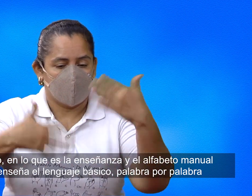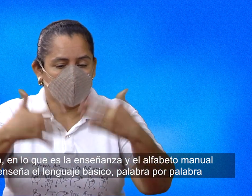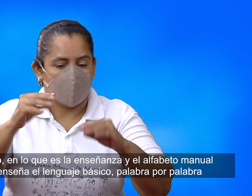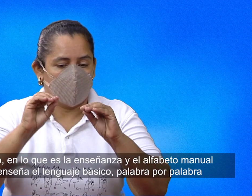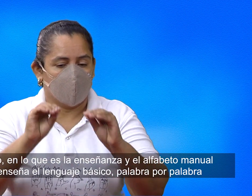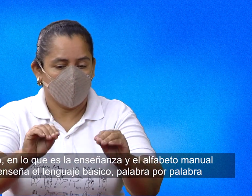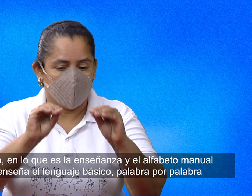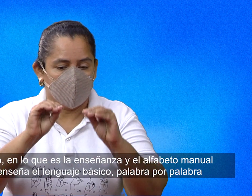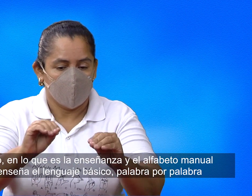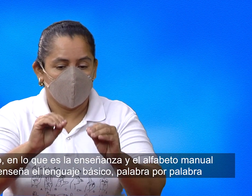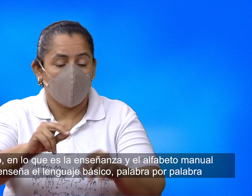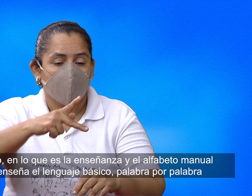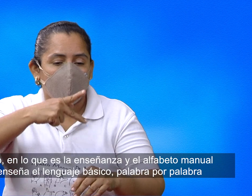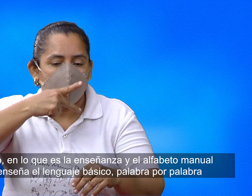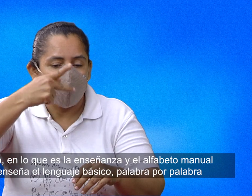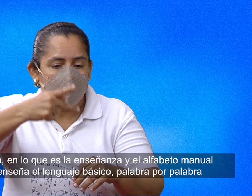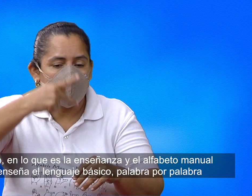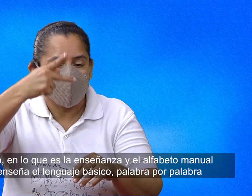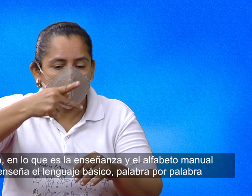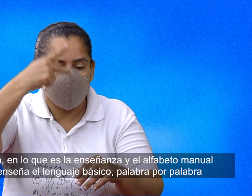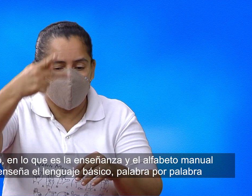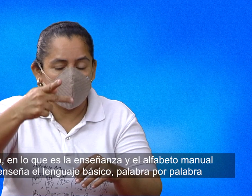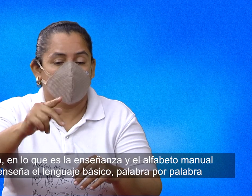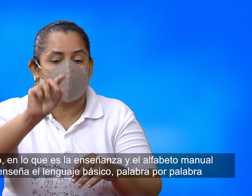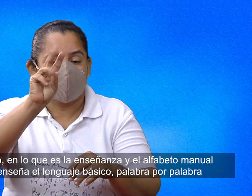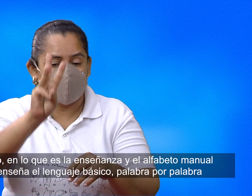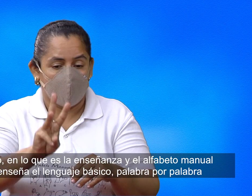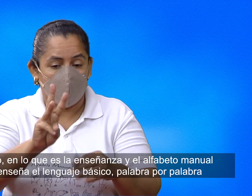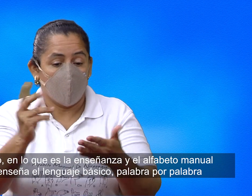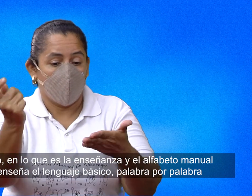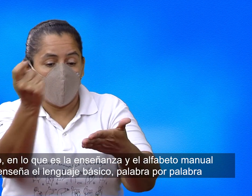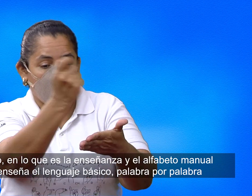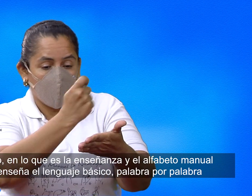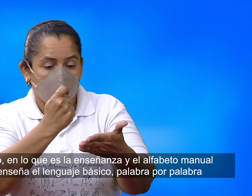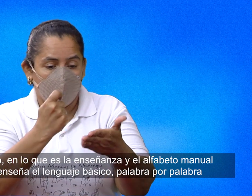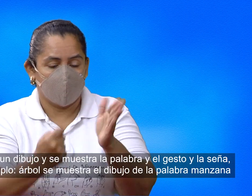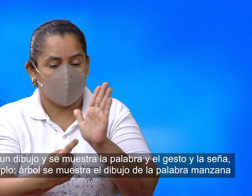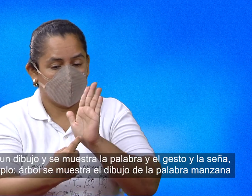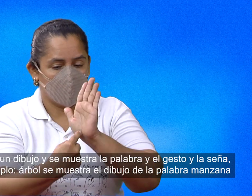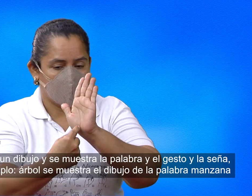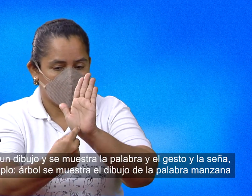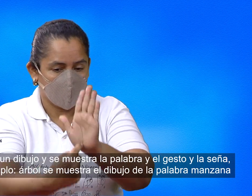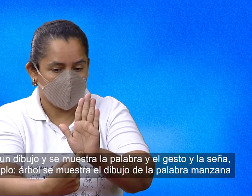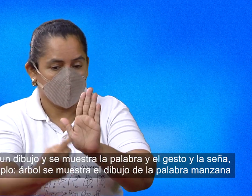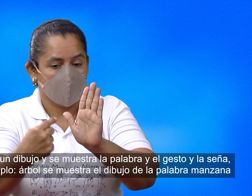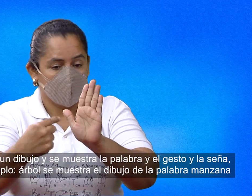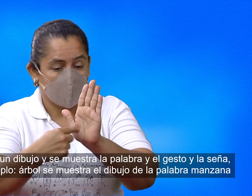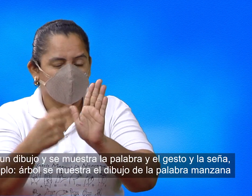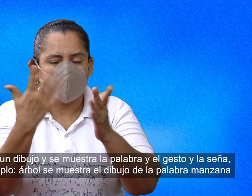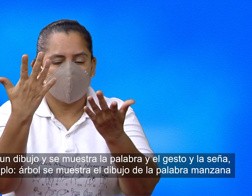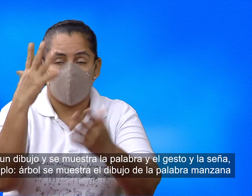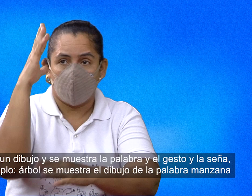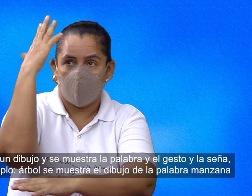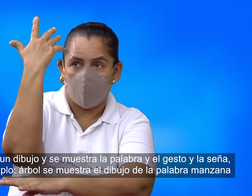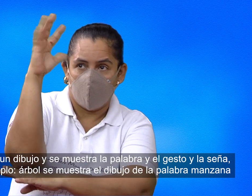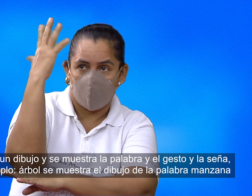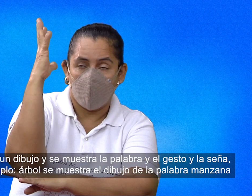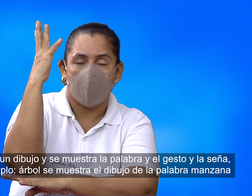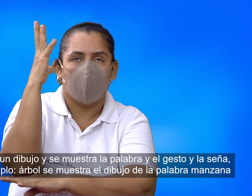se enseñan lo que es el lenguaje básico, palabra por palabra, se hace un dibujo y se muestra la palabra y el gesto y